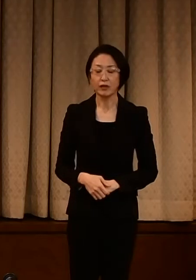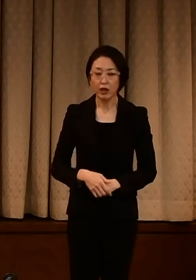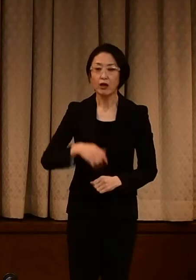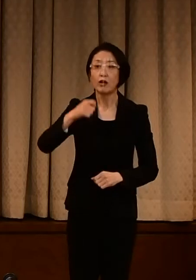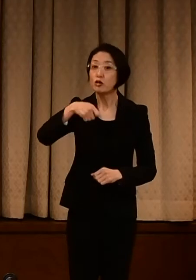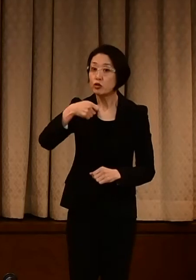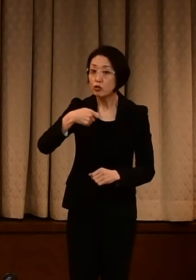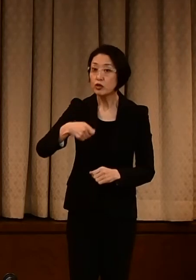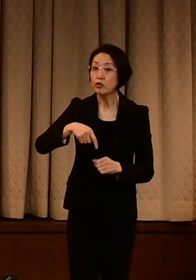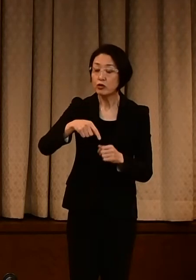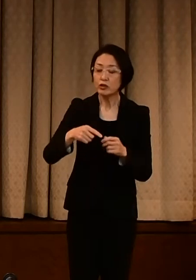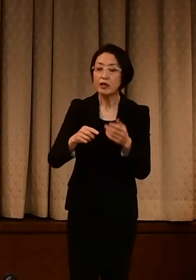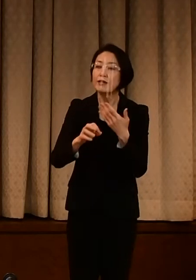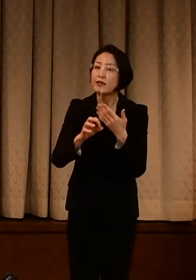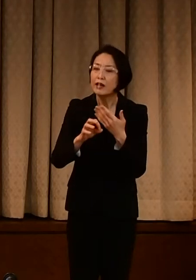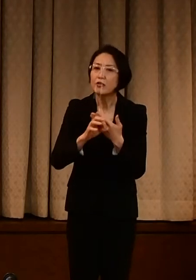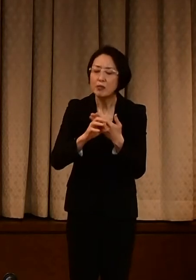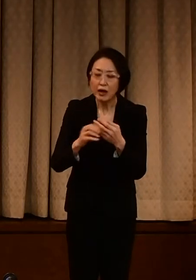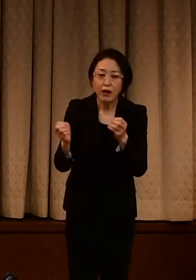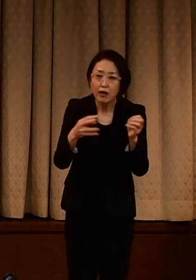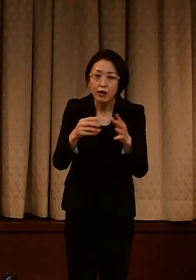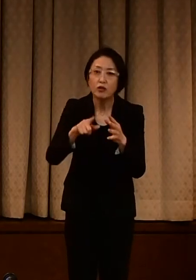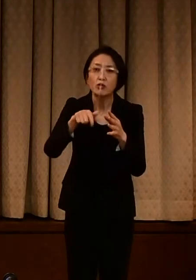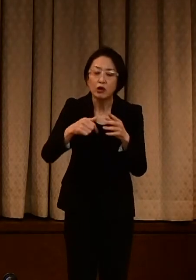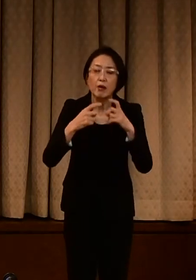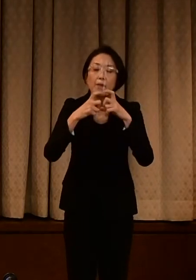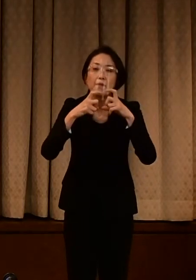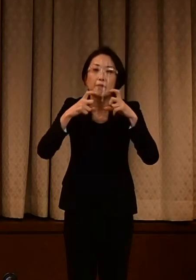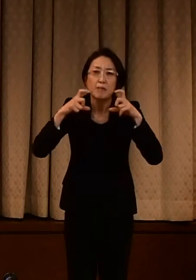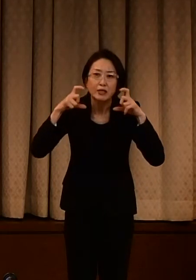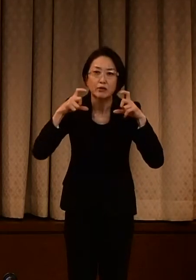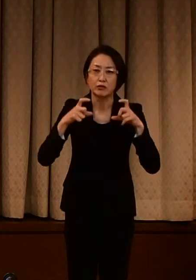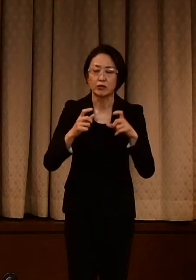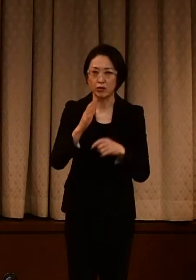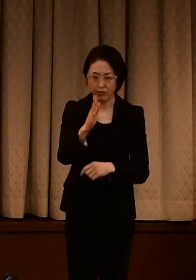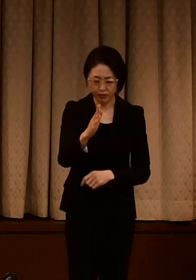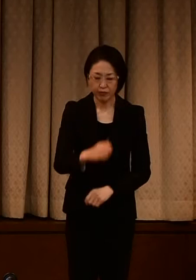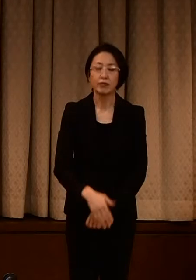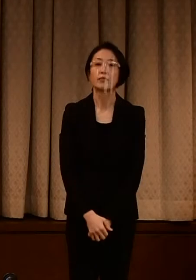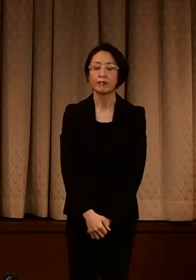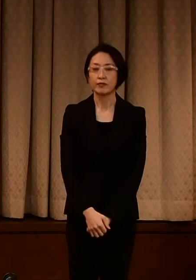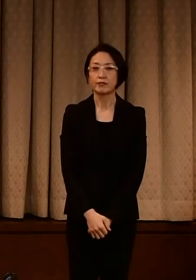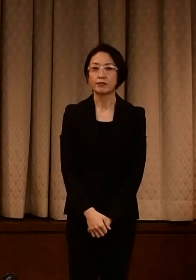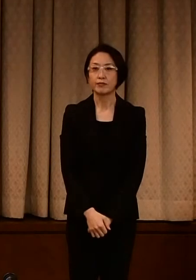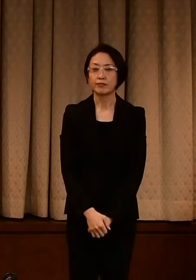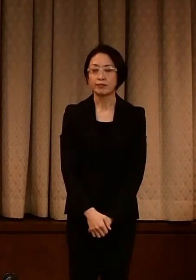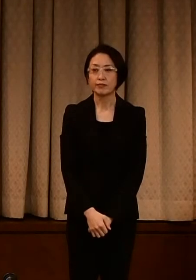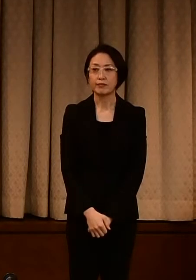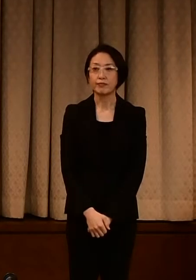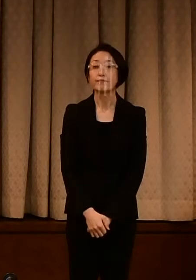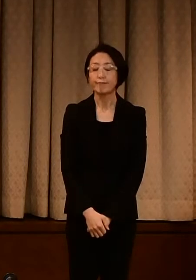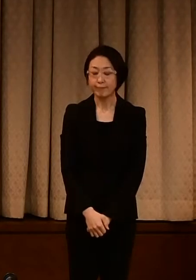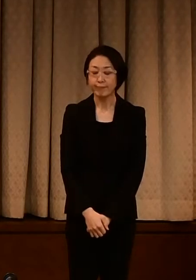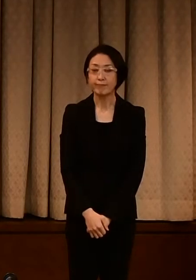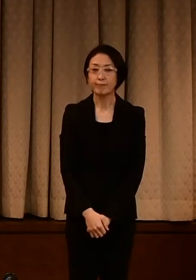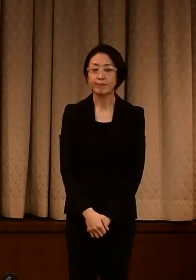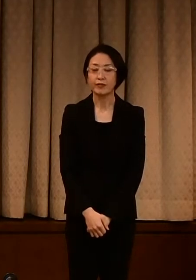会食食事を行う行事では、会話の際のマスクの着用を徹底をしていただきたいと思います。飲食店の